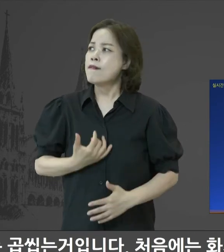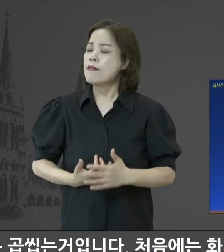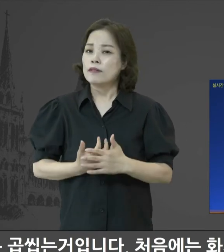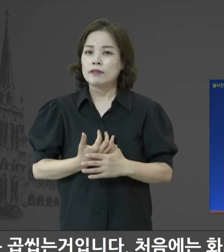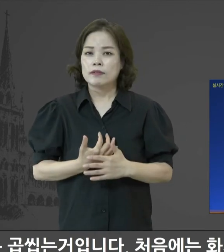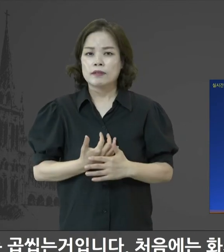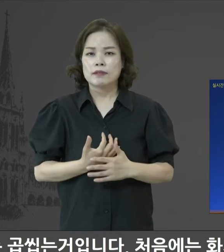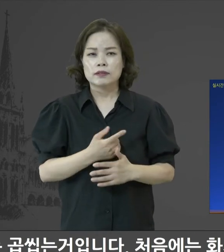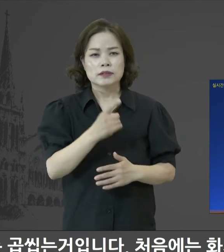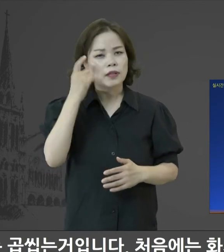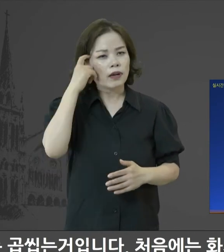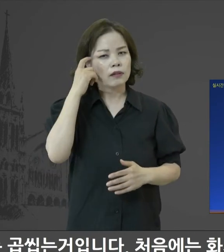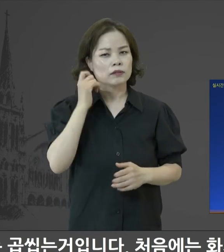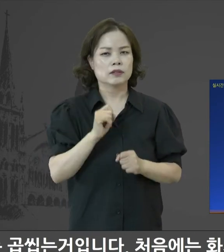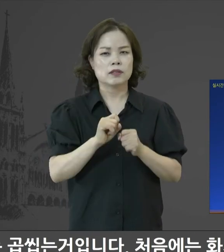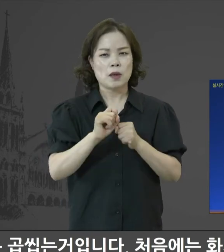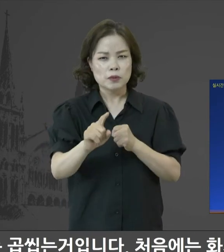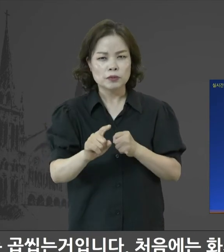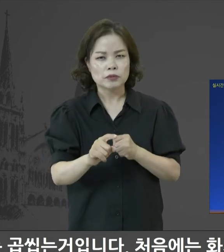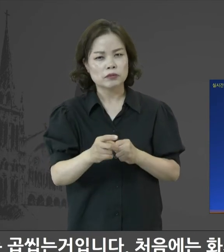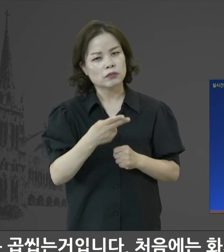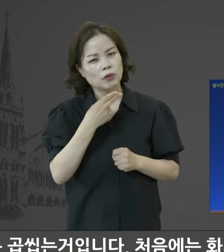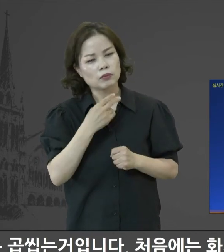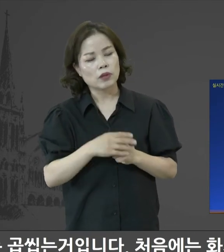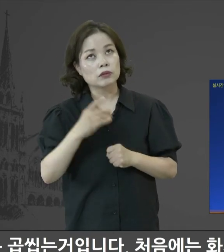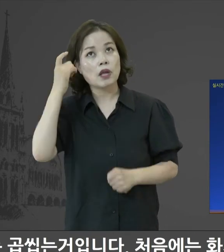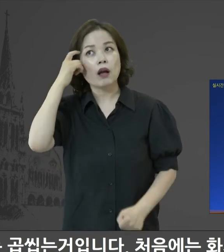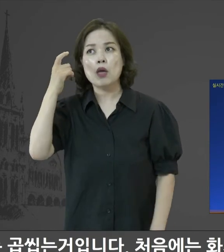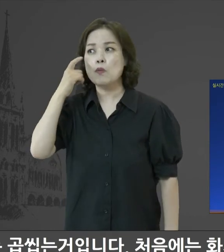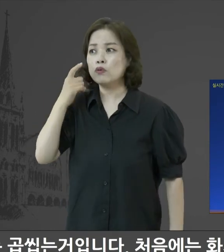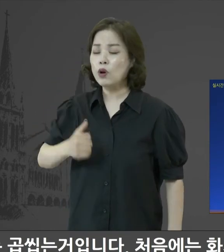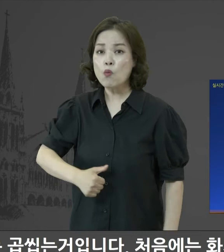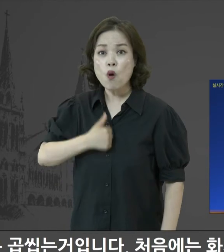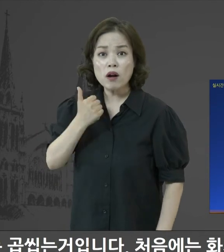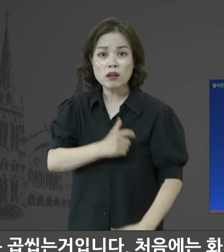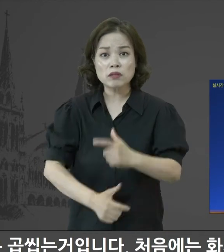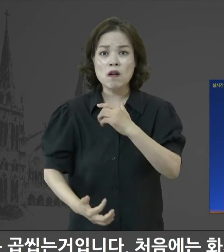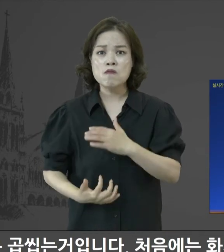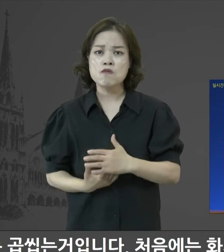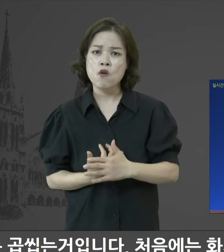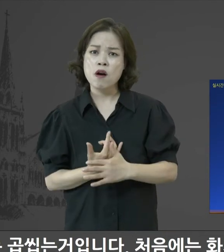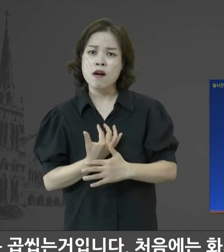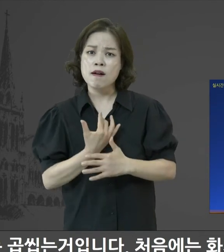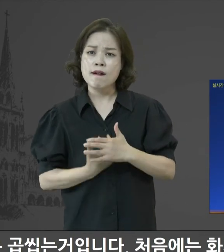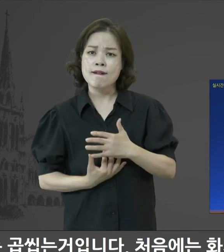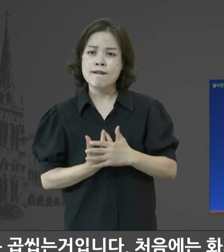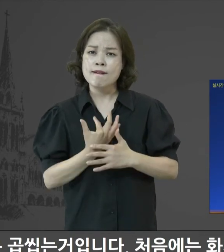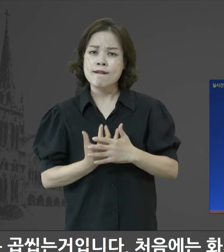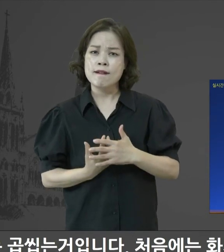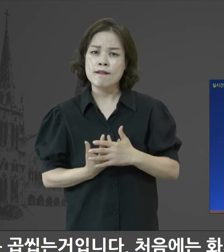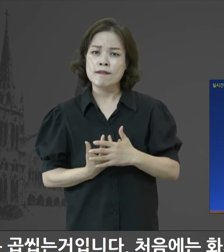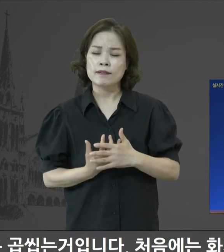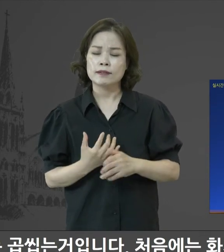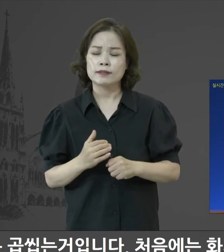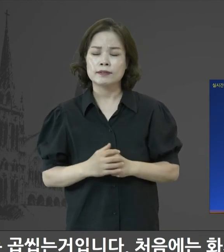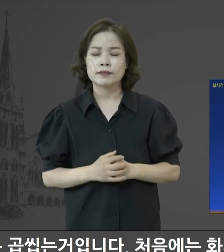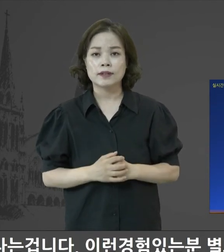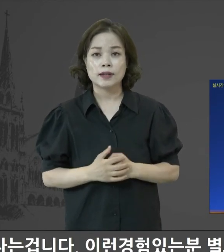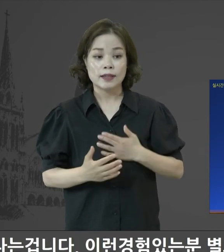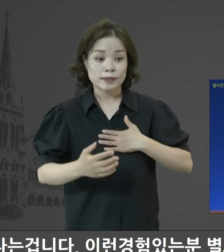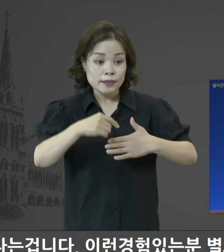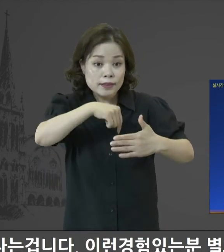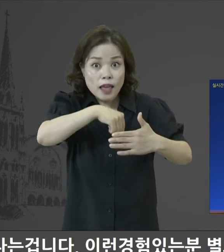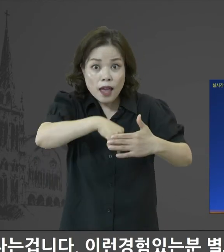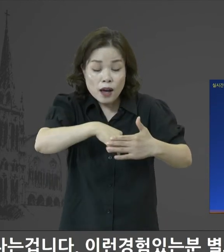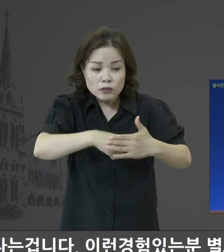없으실 겁니다. 생각해보니 화내는 겁니다. 생각해보니 화가 더 나는 겁니다. 키우는 거죠. 내